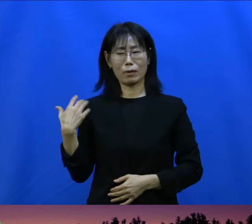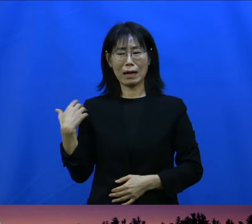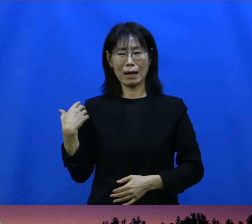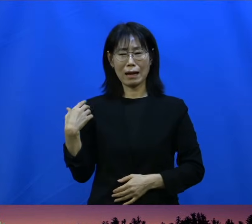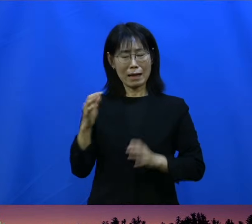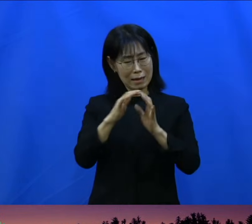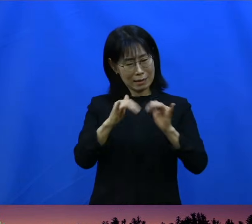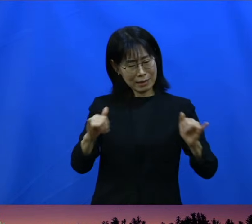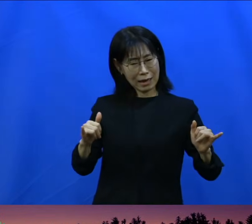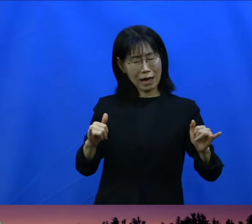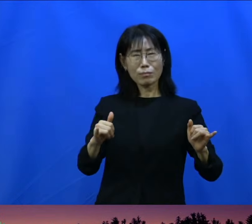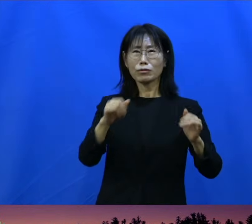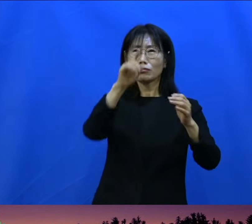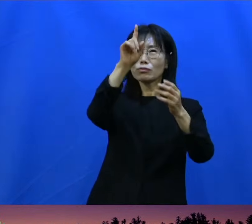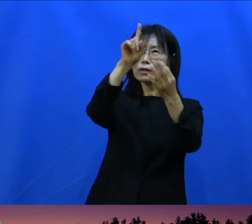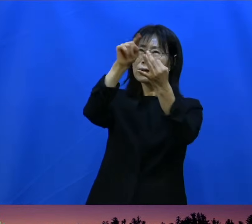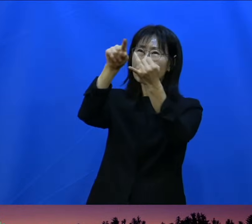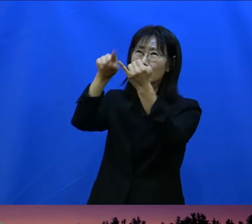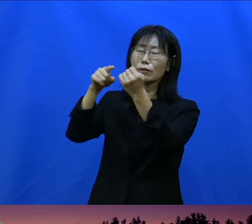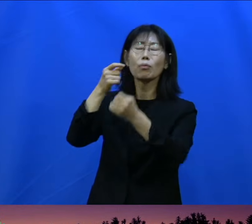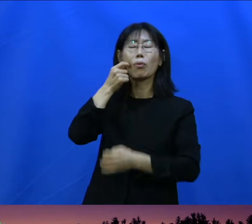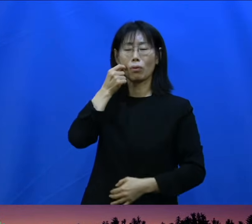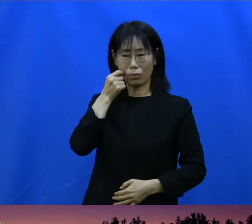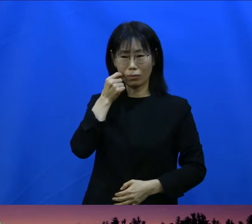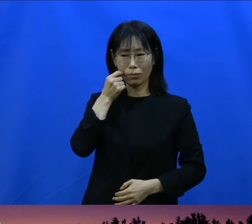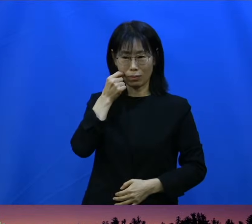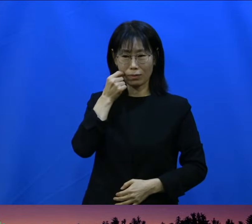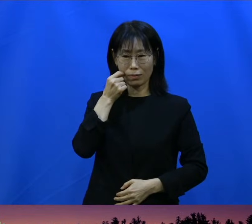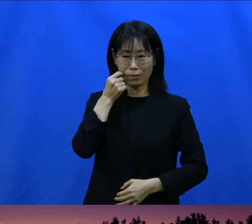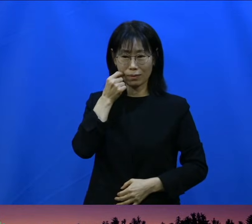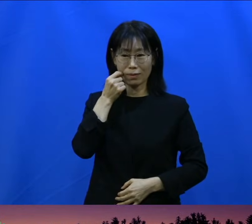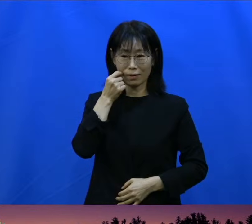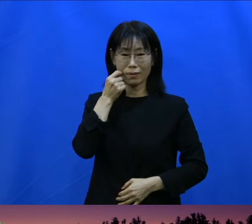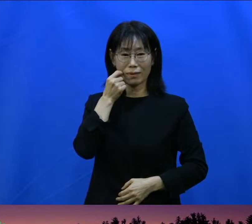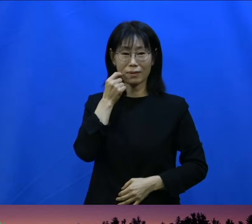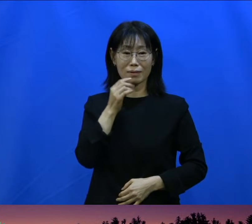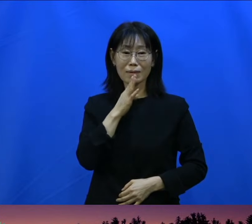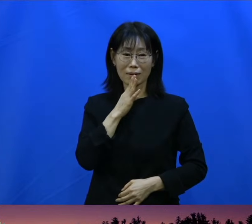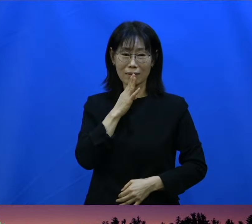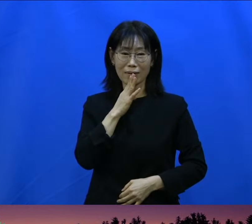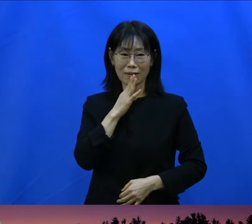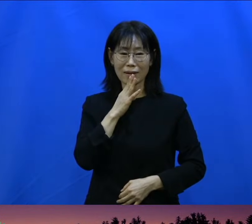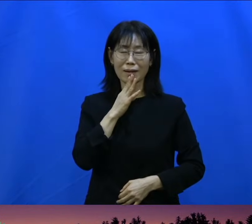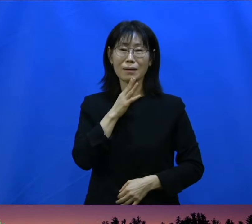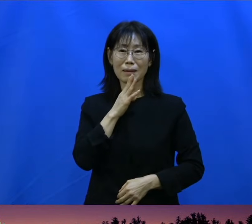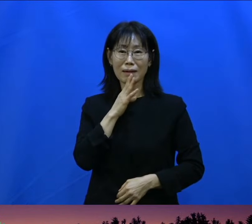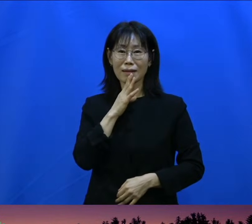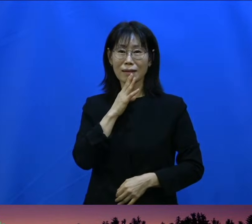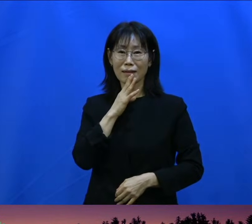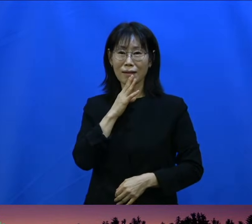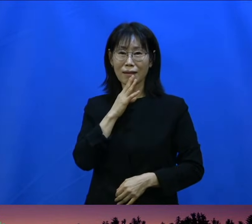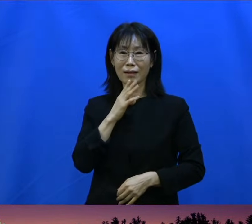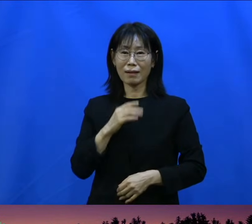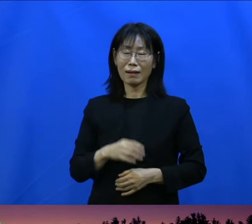그걸 만드신 하나님이 위대하시다고 얘기하는데 우리가 어떻게 그걸 얘기하겠어요?